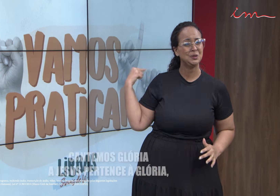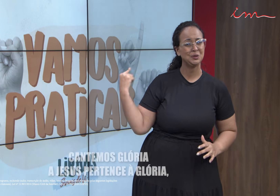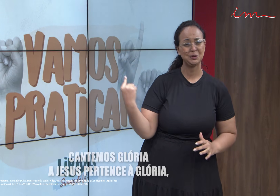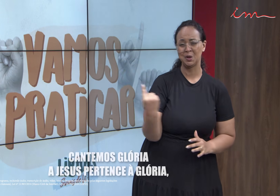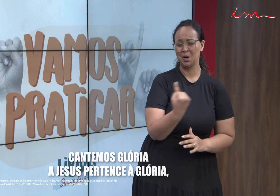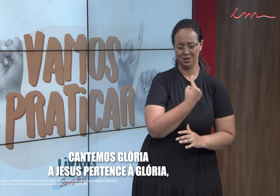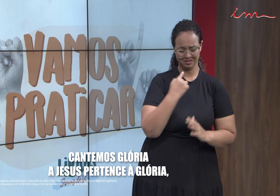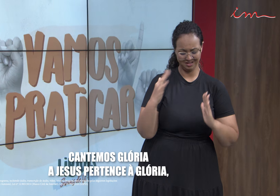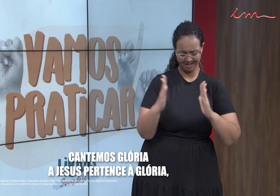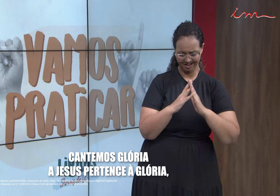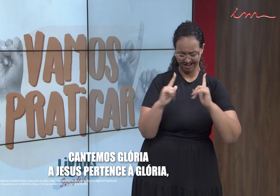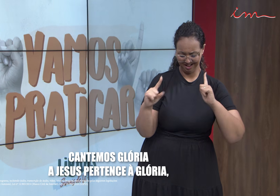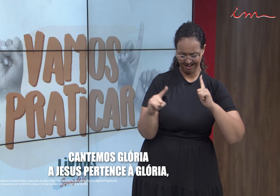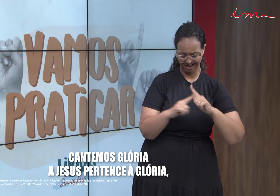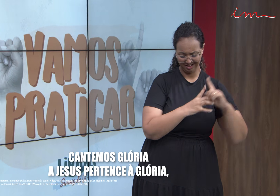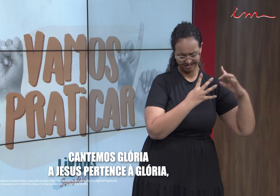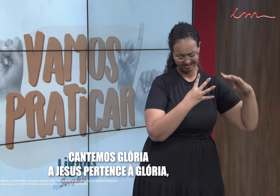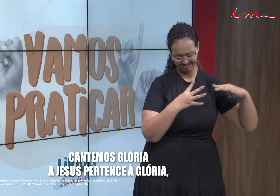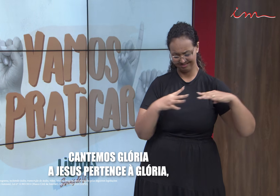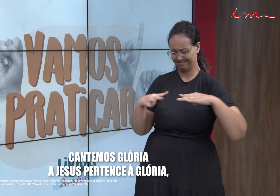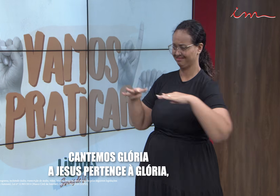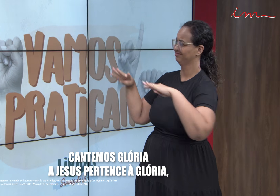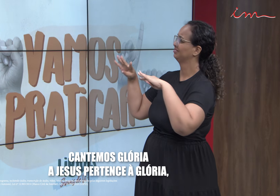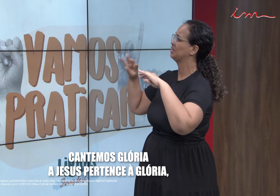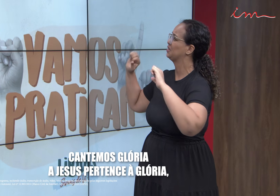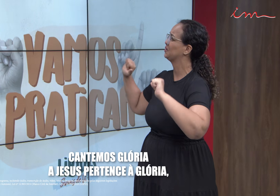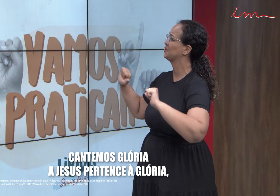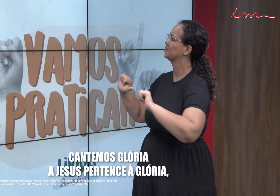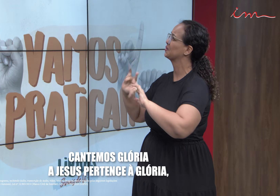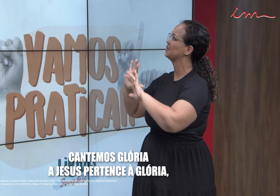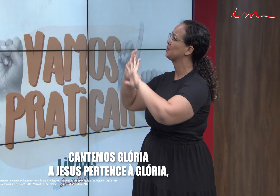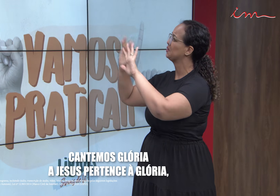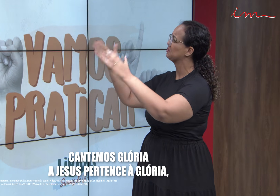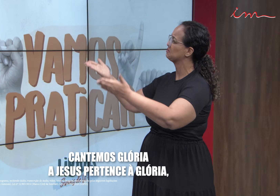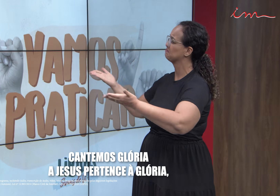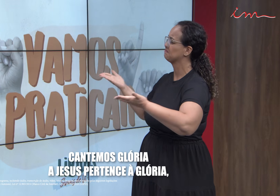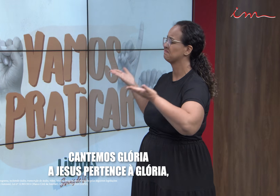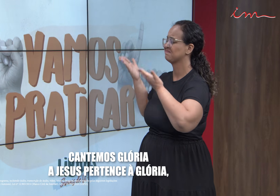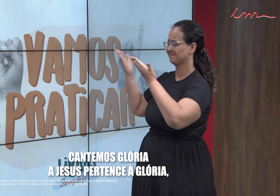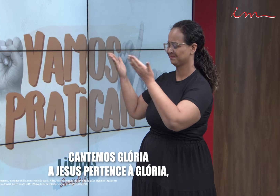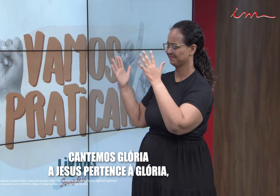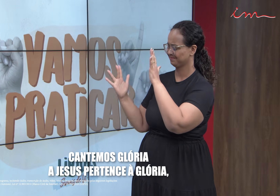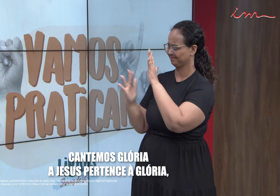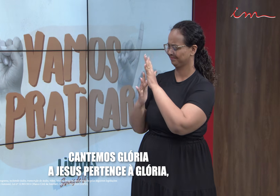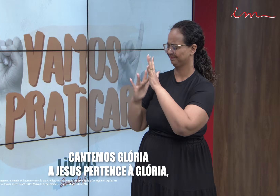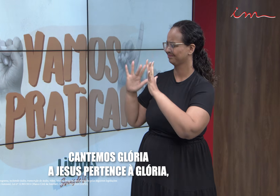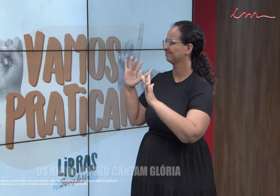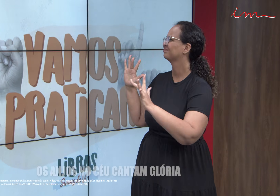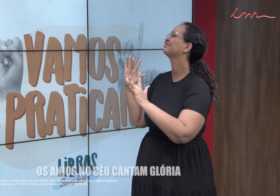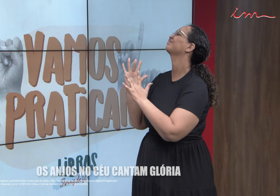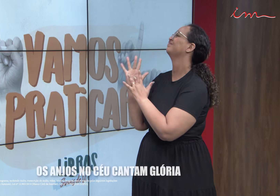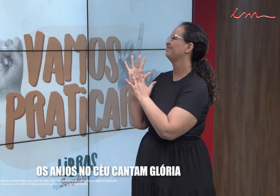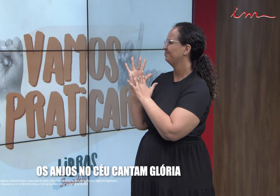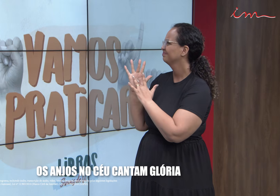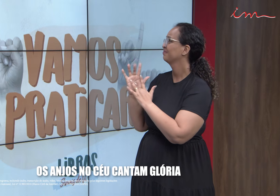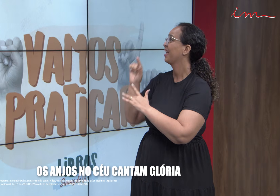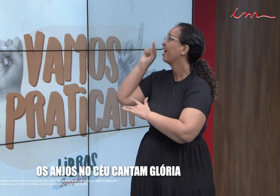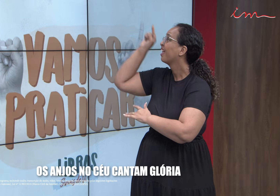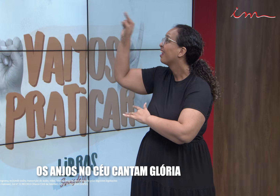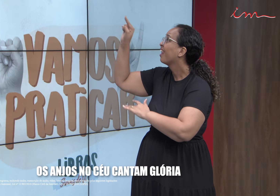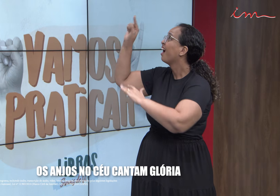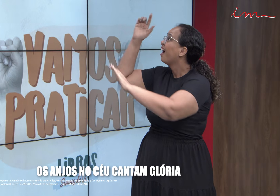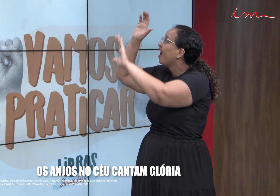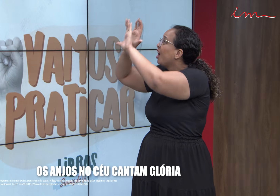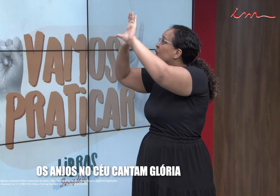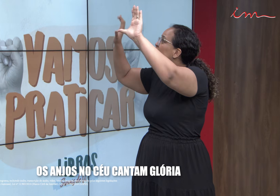resplandecer. Cantemos glória, Jesus pertence à glória. Os anjos do